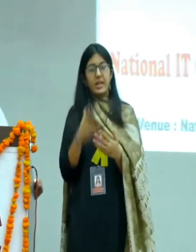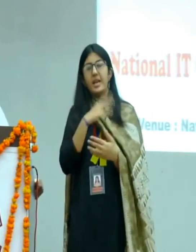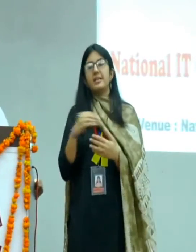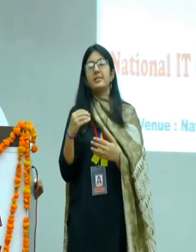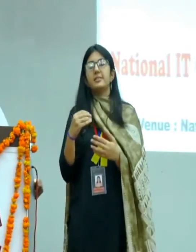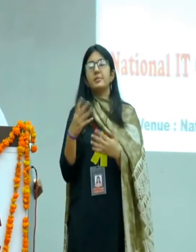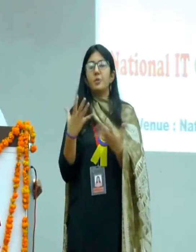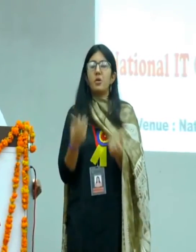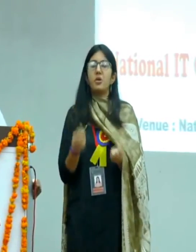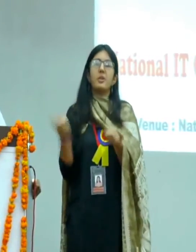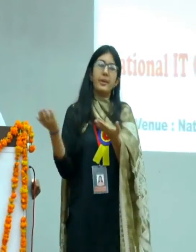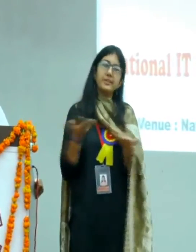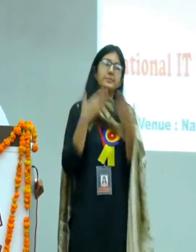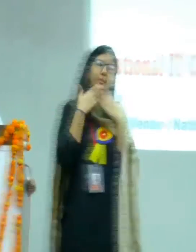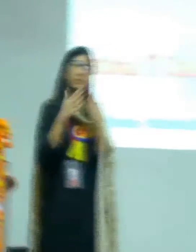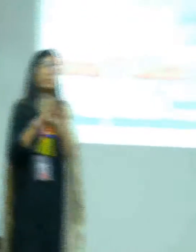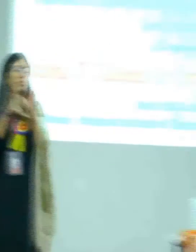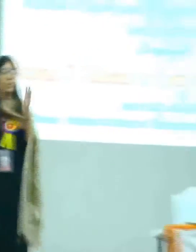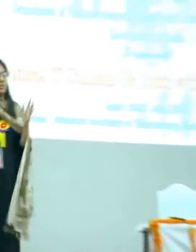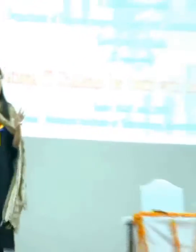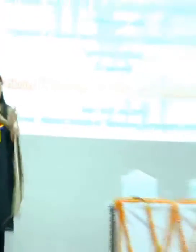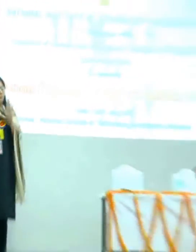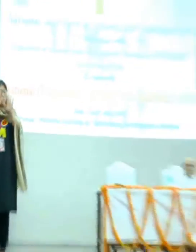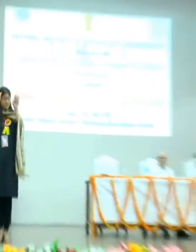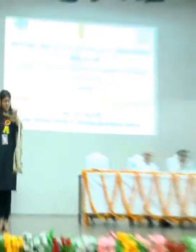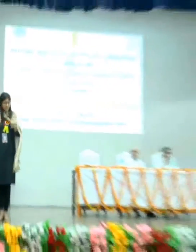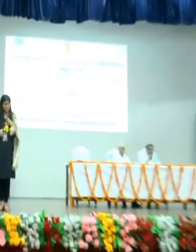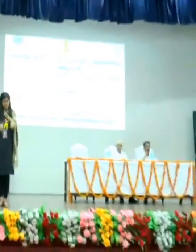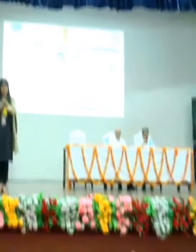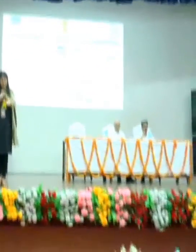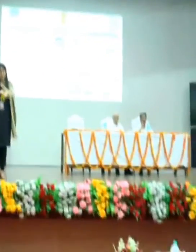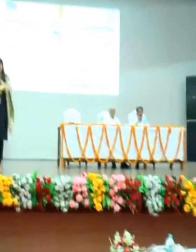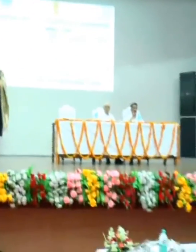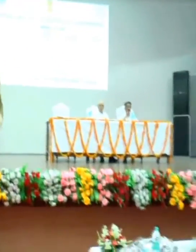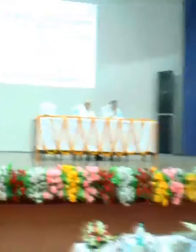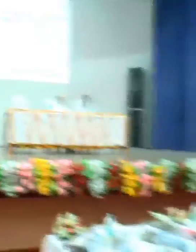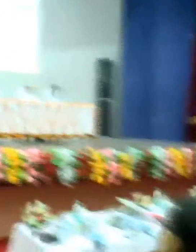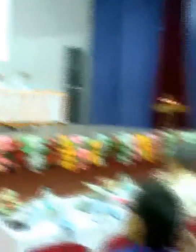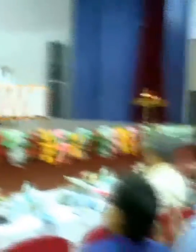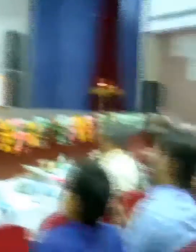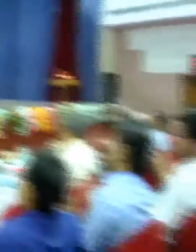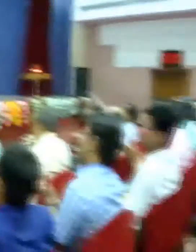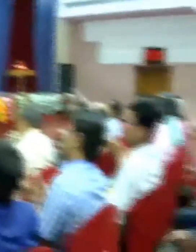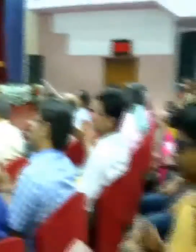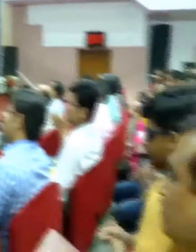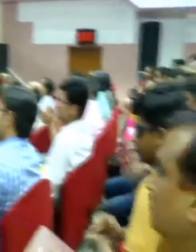से धन्यवाद ज्ञापित करता हूँ. आप लोग यहाँ पे अपना कीमती समय देकर के आए. धन्यवाद.